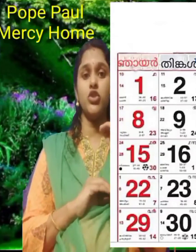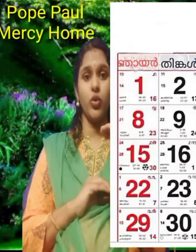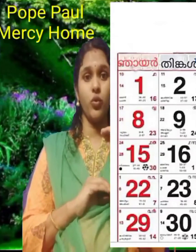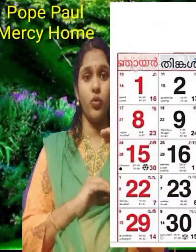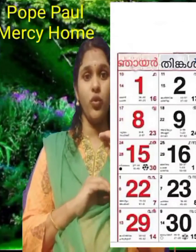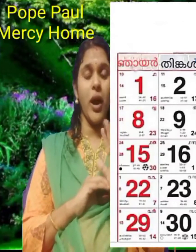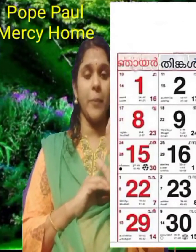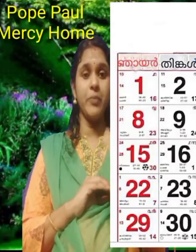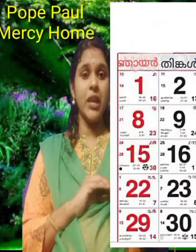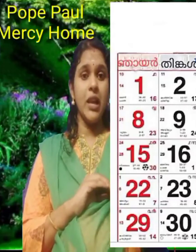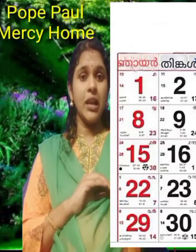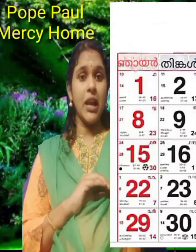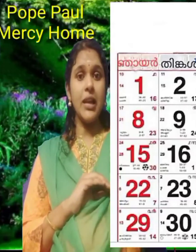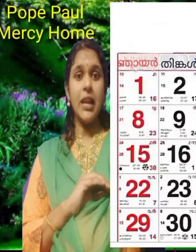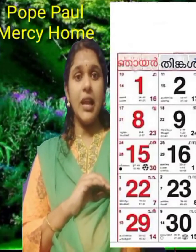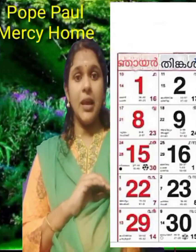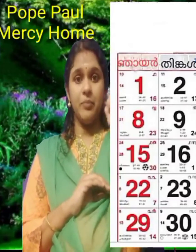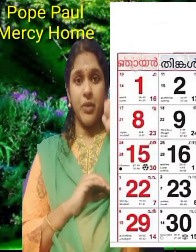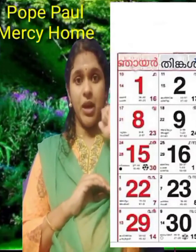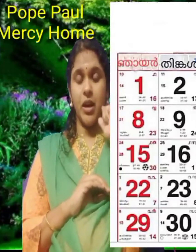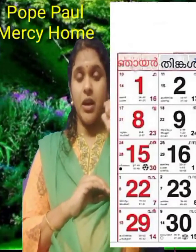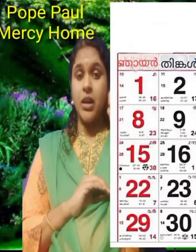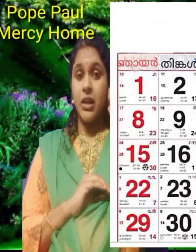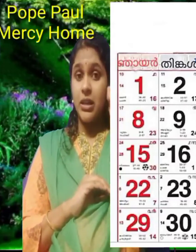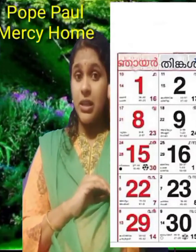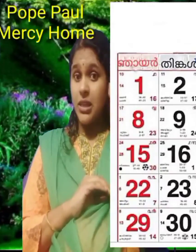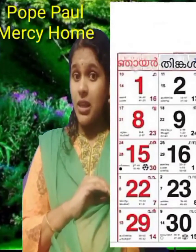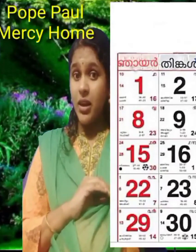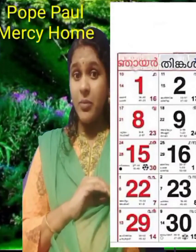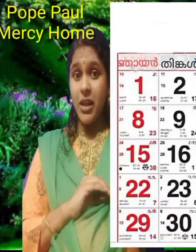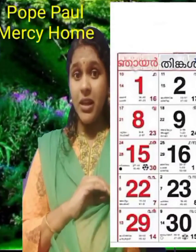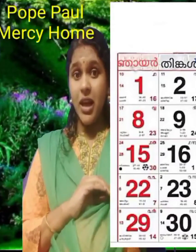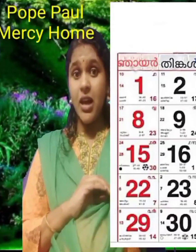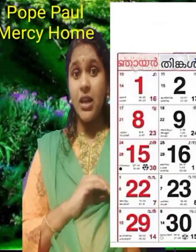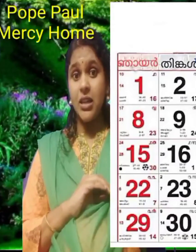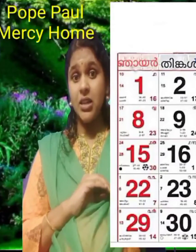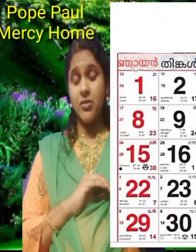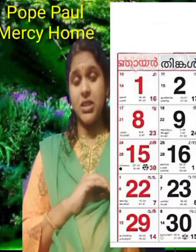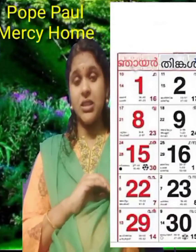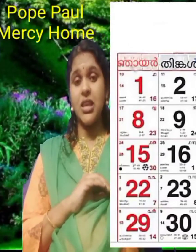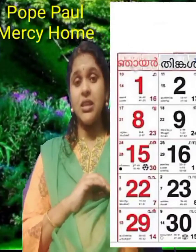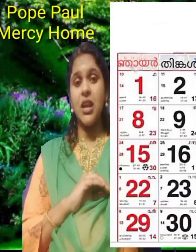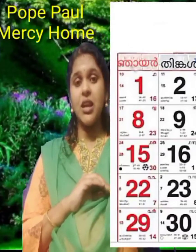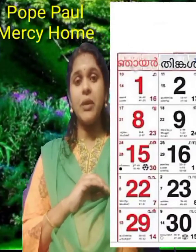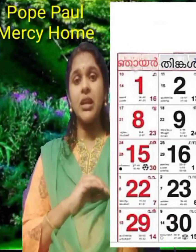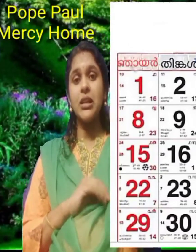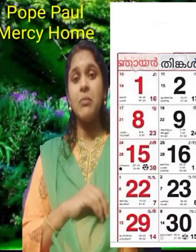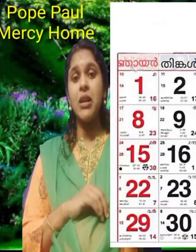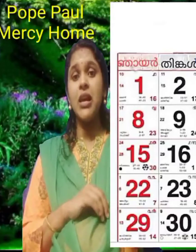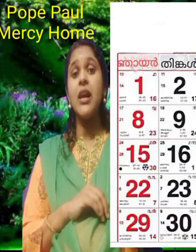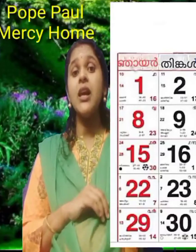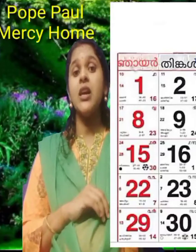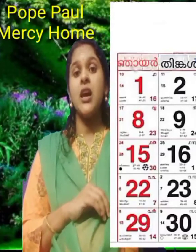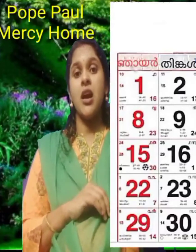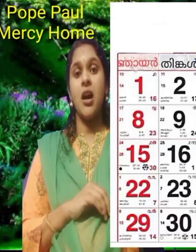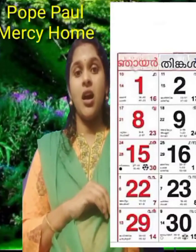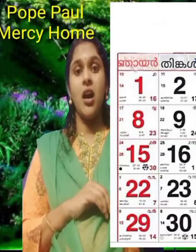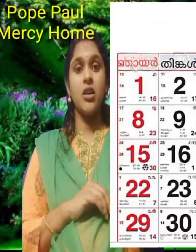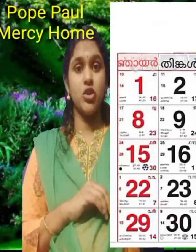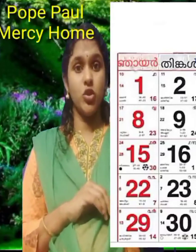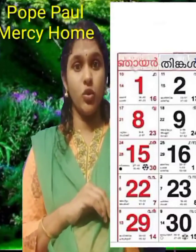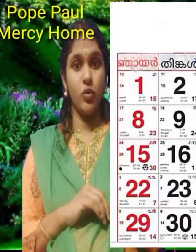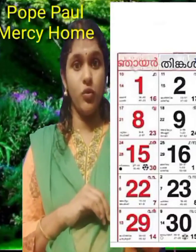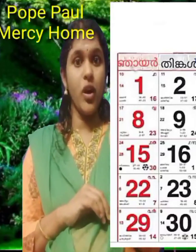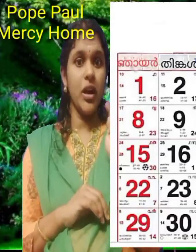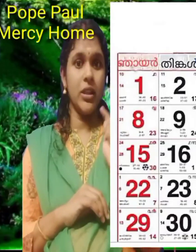ആ ചൊവ്വ. കണ്ടില്ലേ? ആ ഇതെന്താണ് പറയാ? ഈ ദിവസത്തെ എന്താണ് പറയാ നമ്മള്?